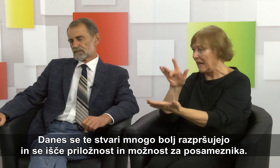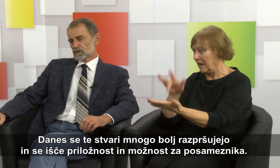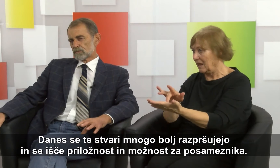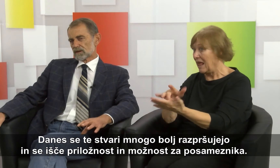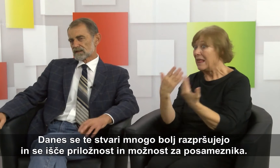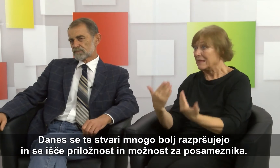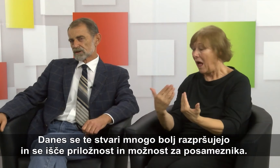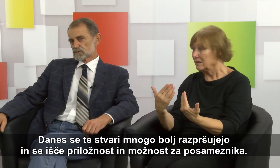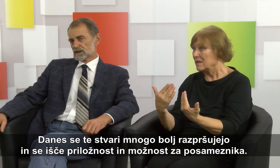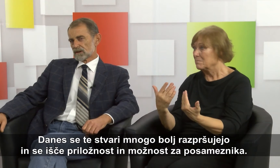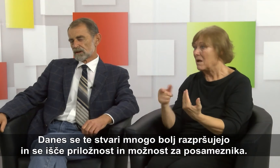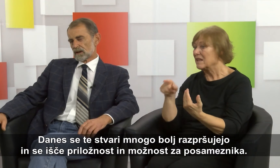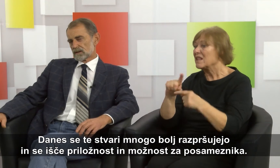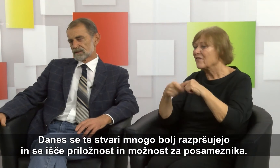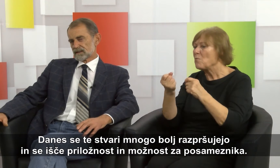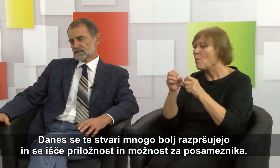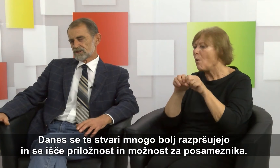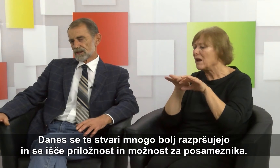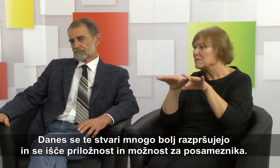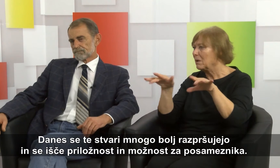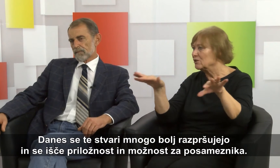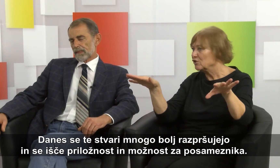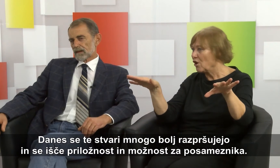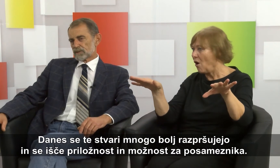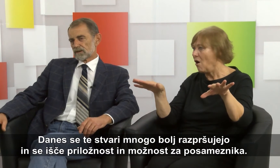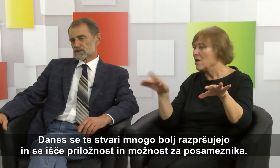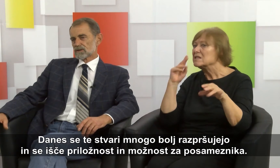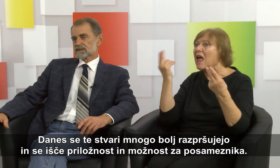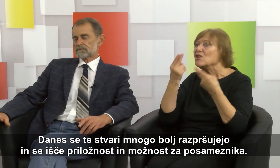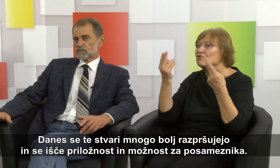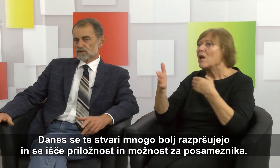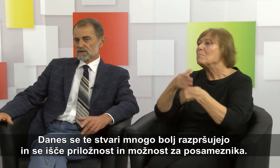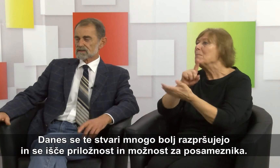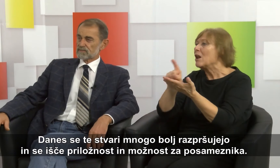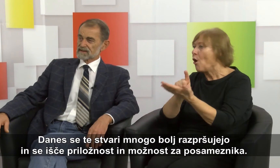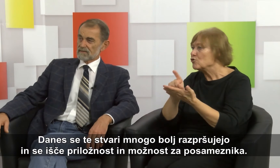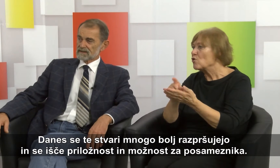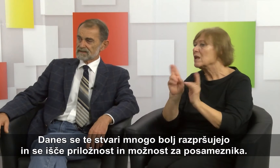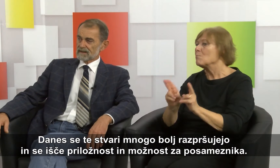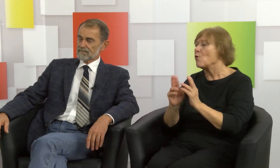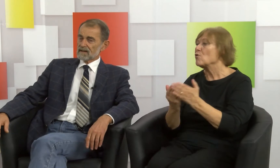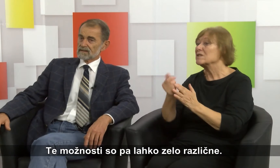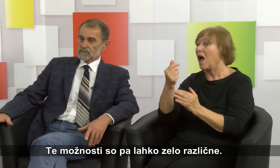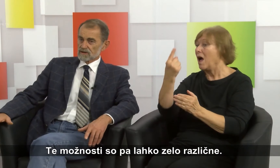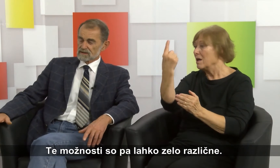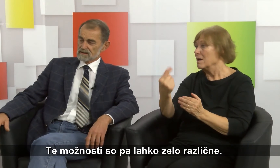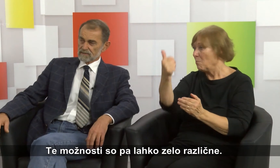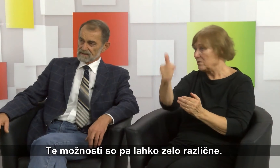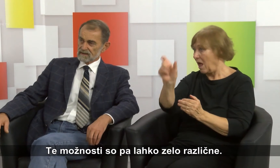mnogo bolj razpršujejo in se išče priložnost, možnost za posameznika. Te možnosti so pa seveda